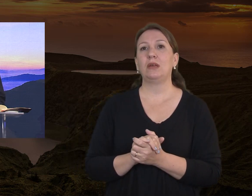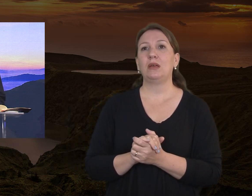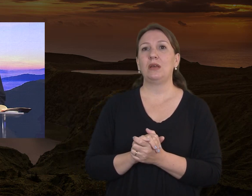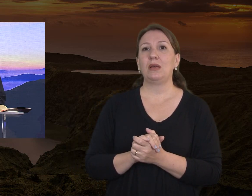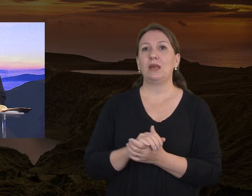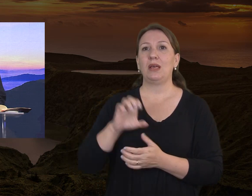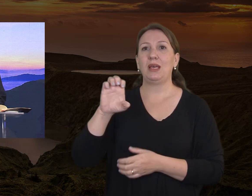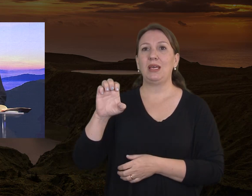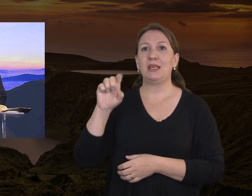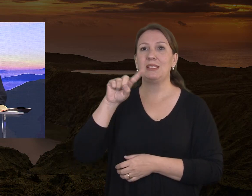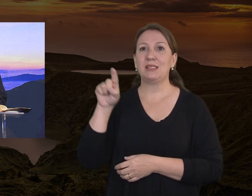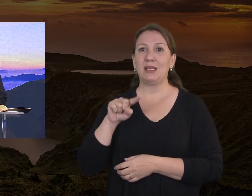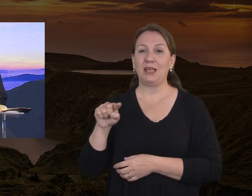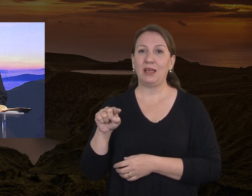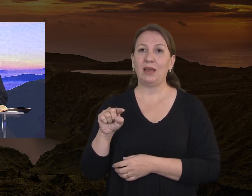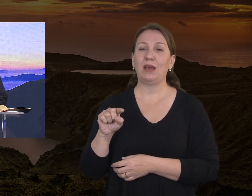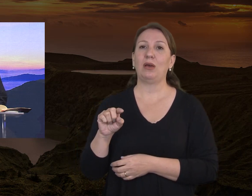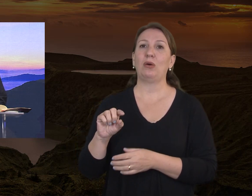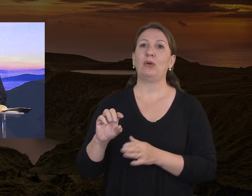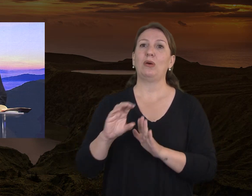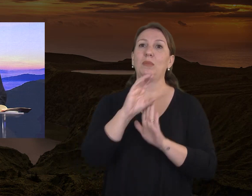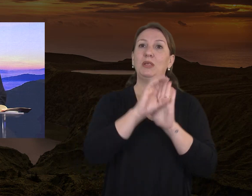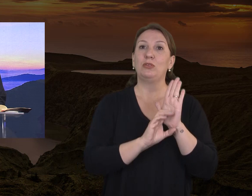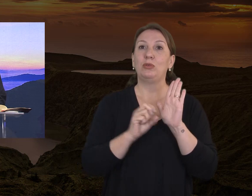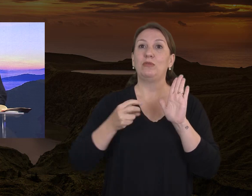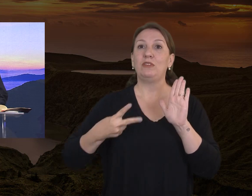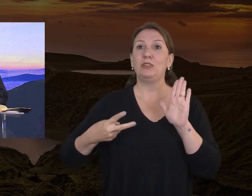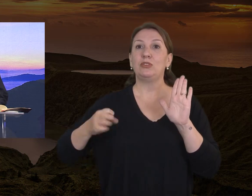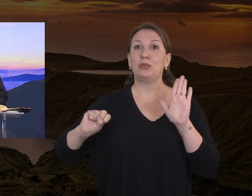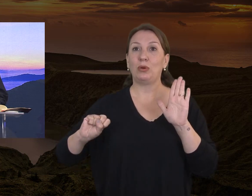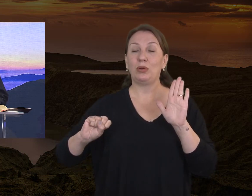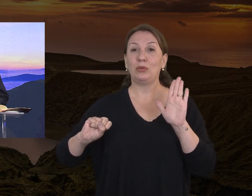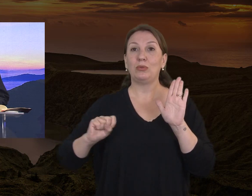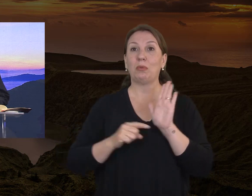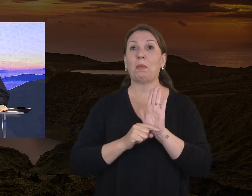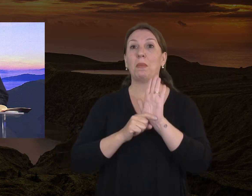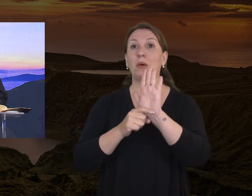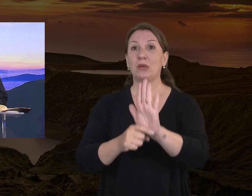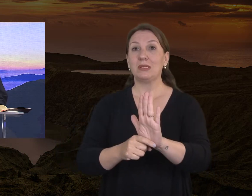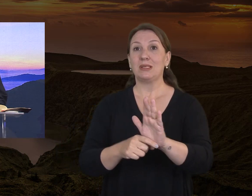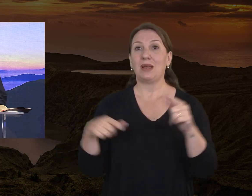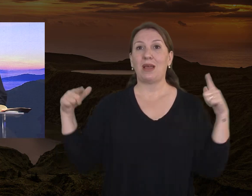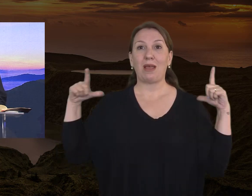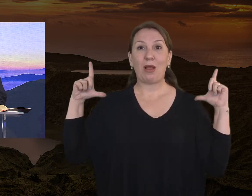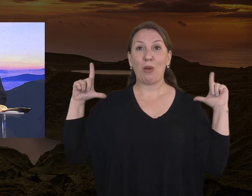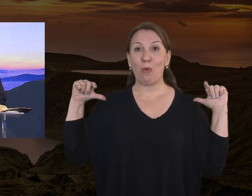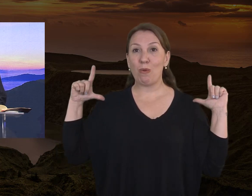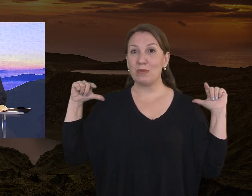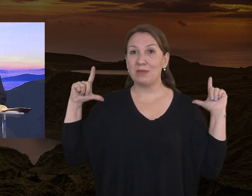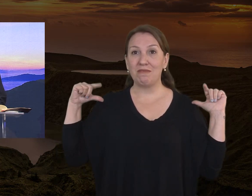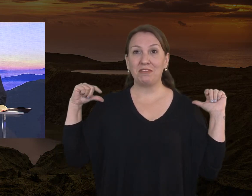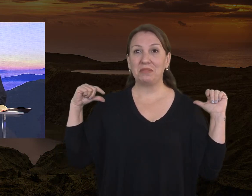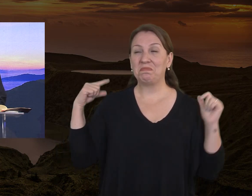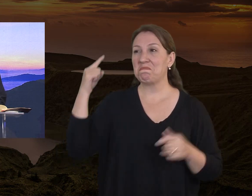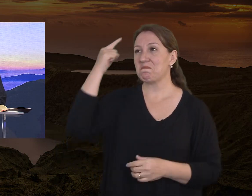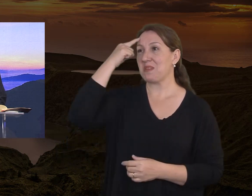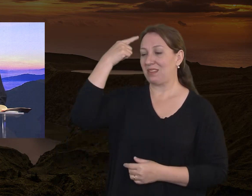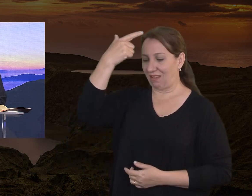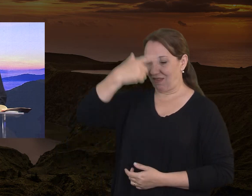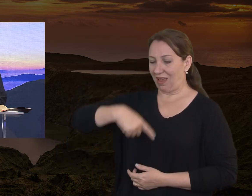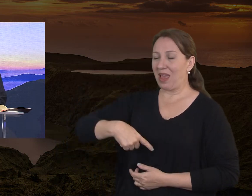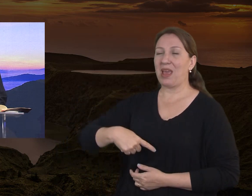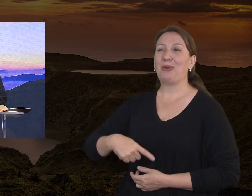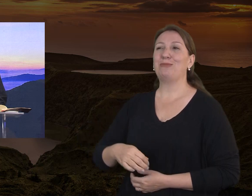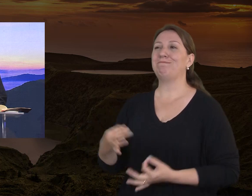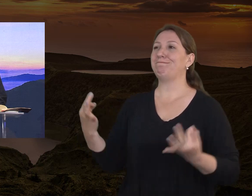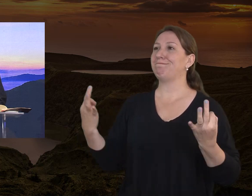28 e também de Isaías 14, ele se julgava muito perfeito.